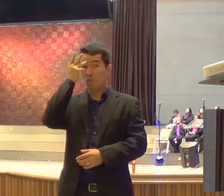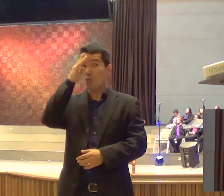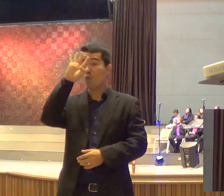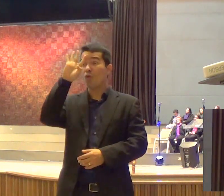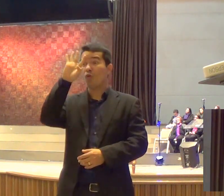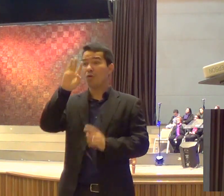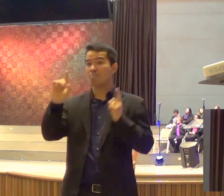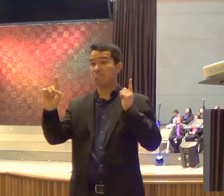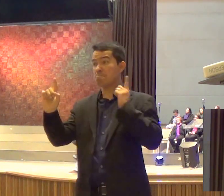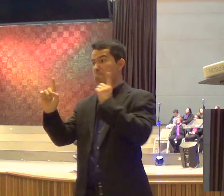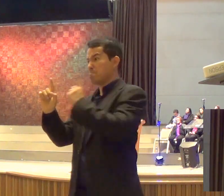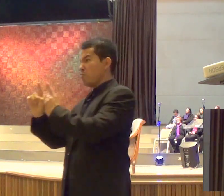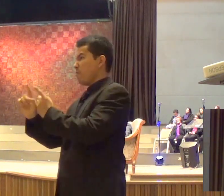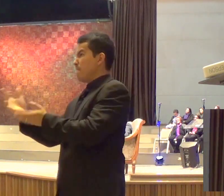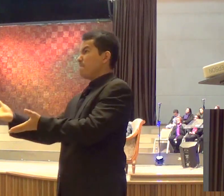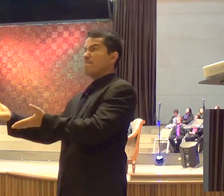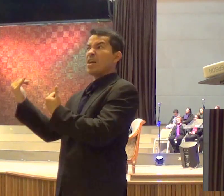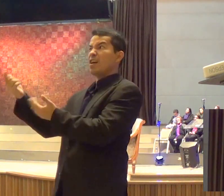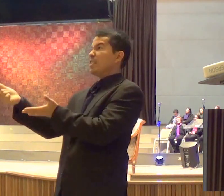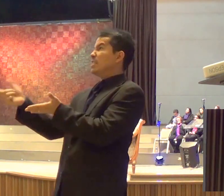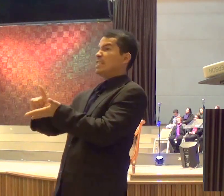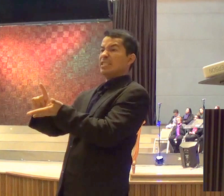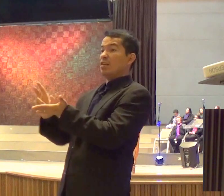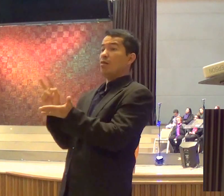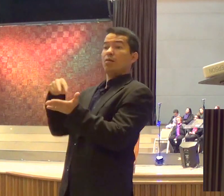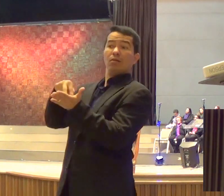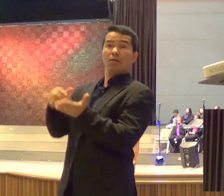a promessa do Senhor caminho para a esquerda